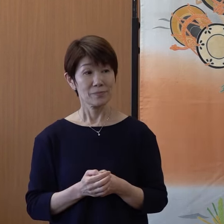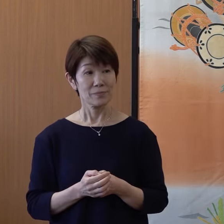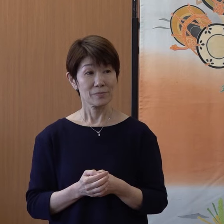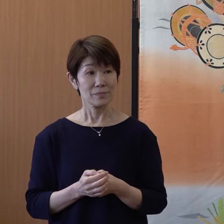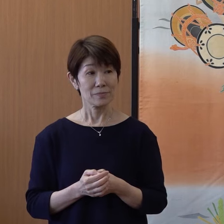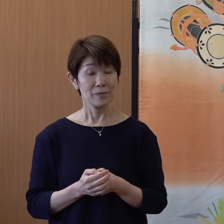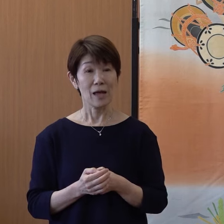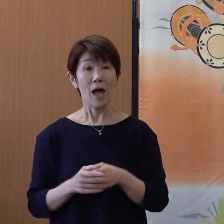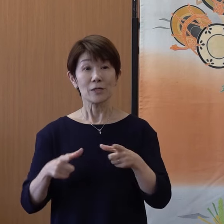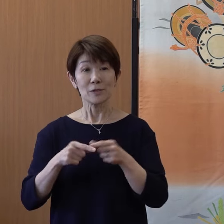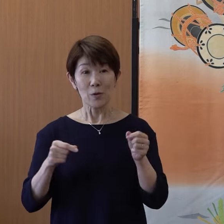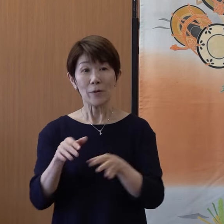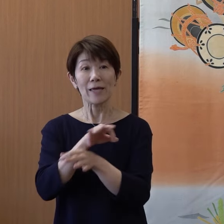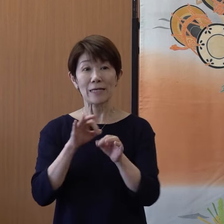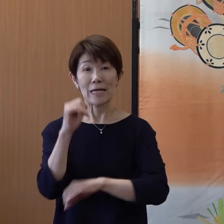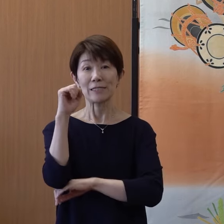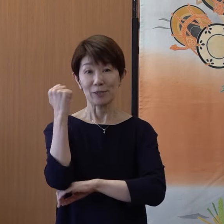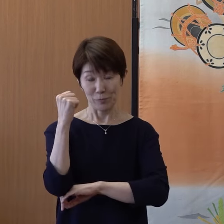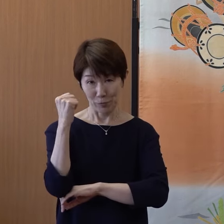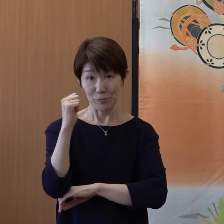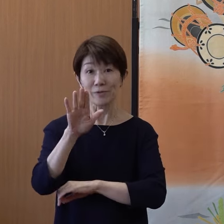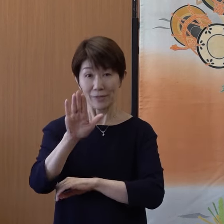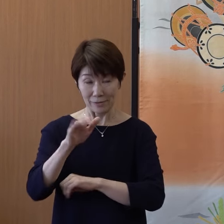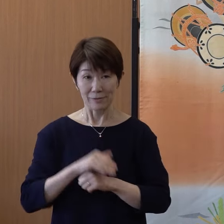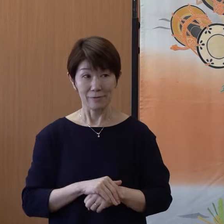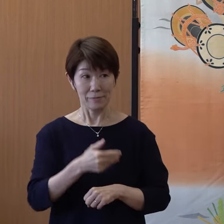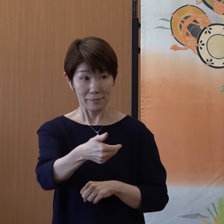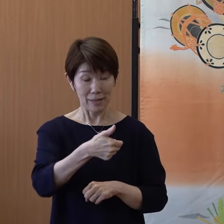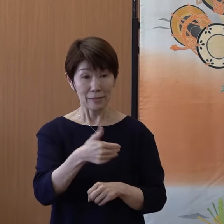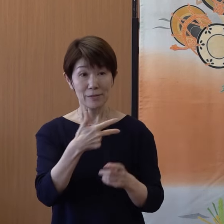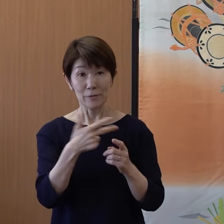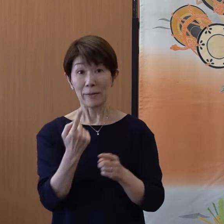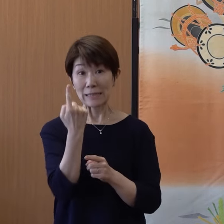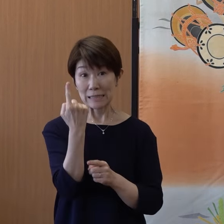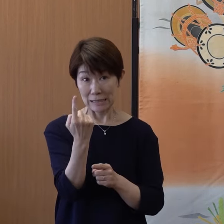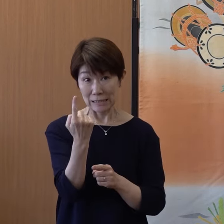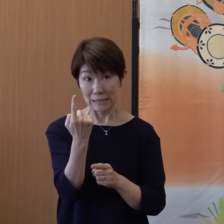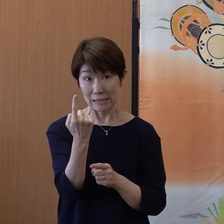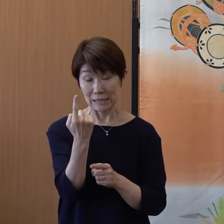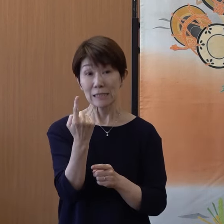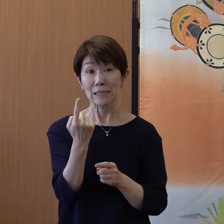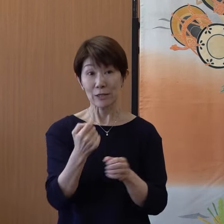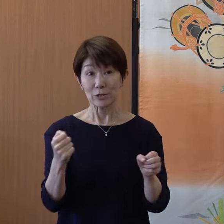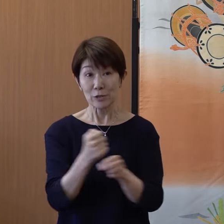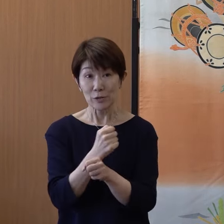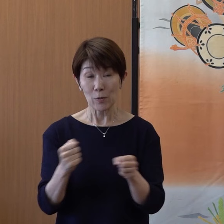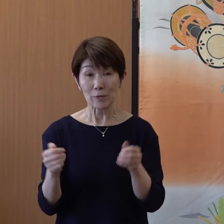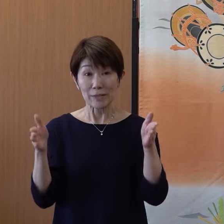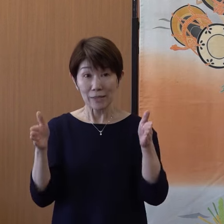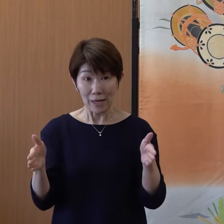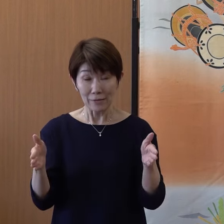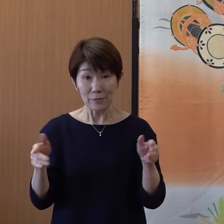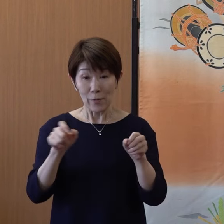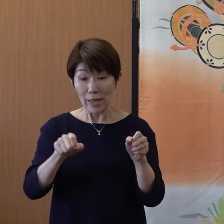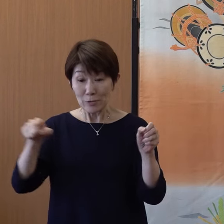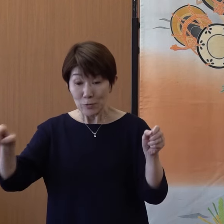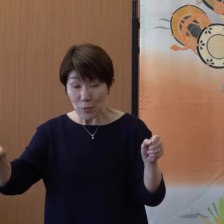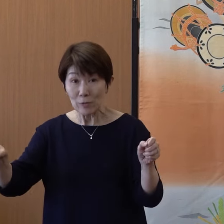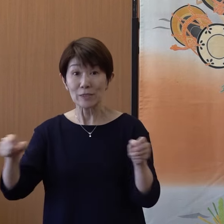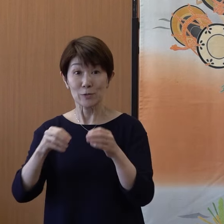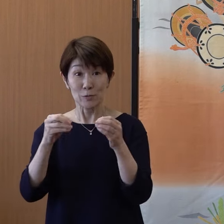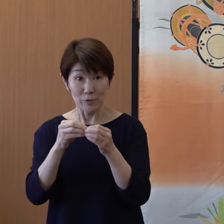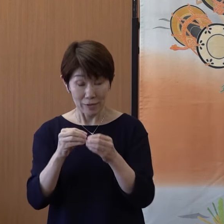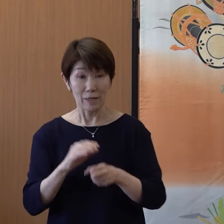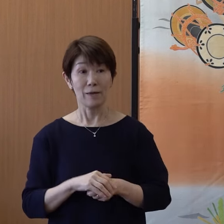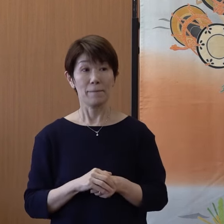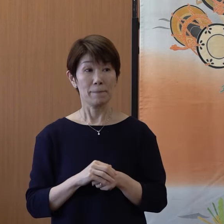警戒事務所の坂田と申します。 はい、 資料番号1の事業期間の再延長について加えてお伺いできたらと思うんですけれども、